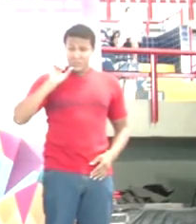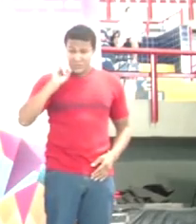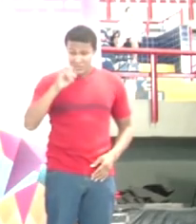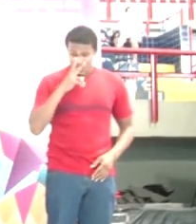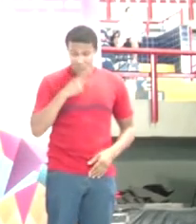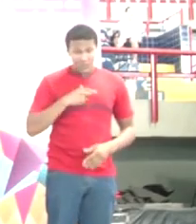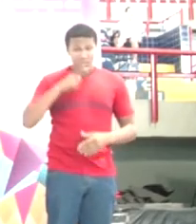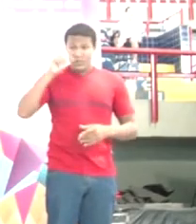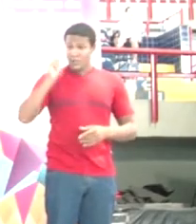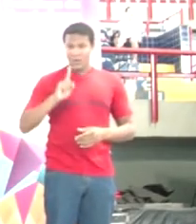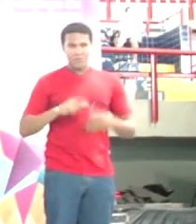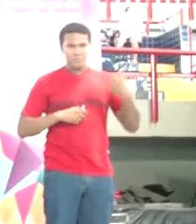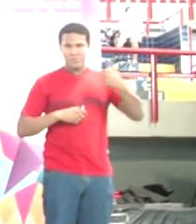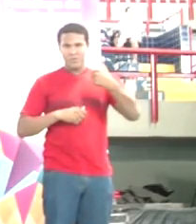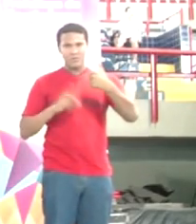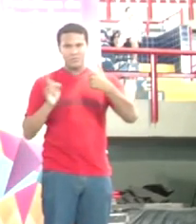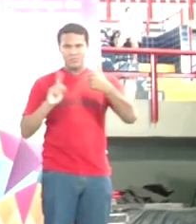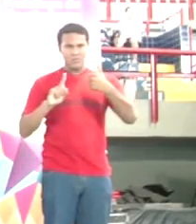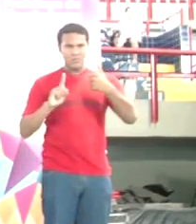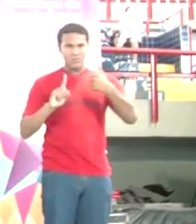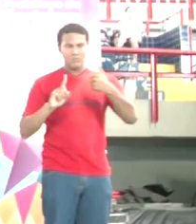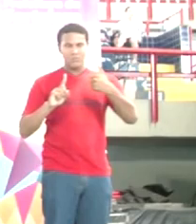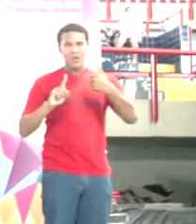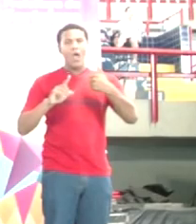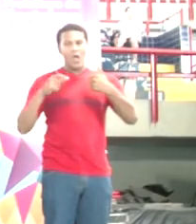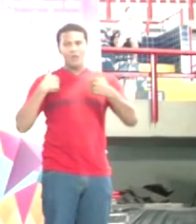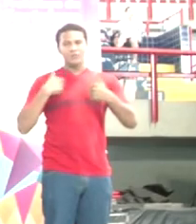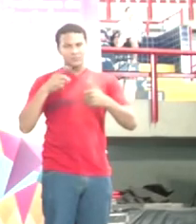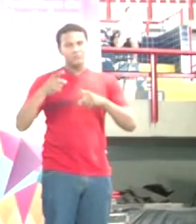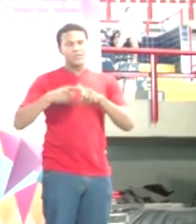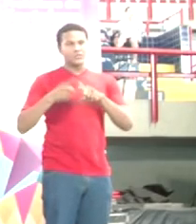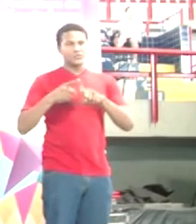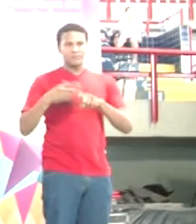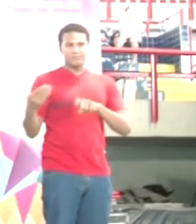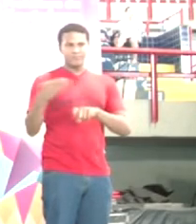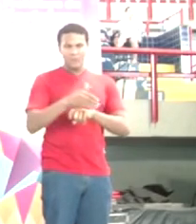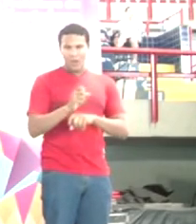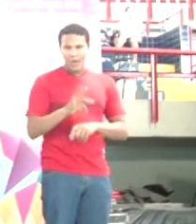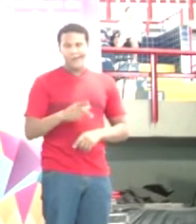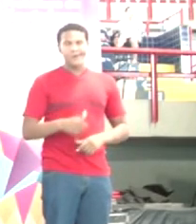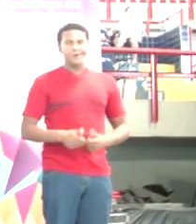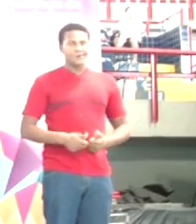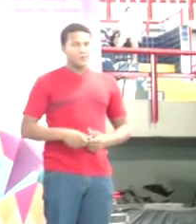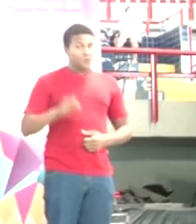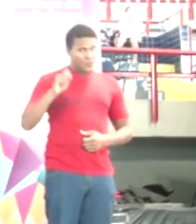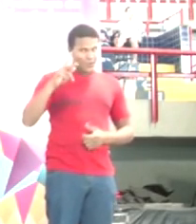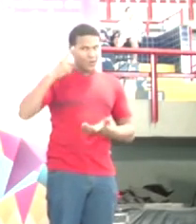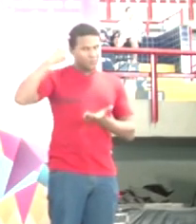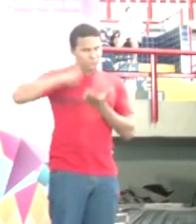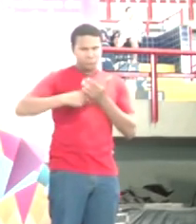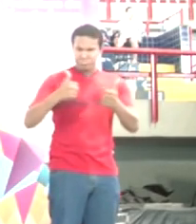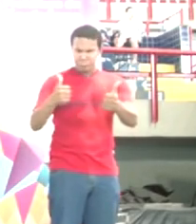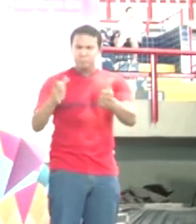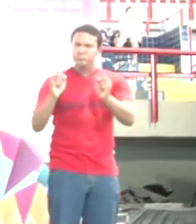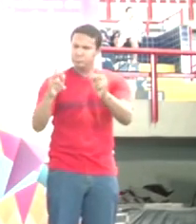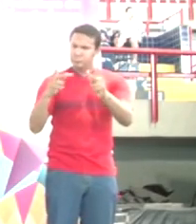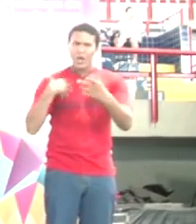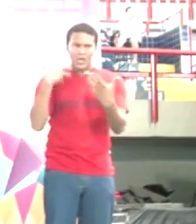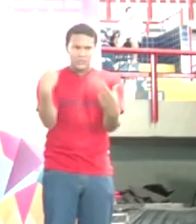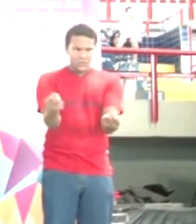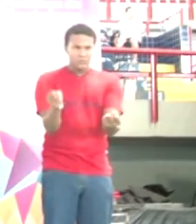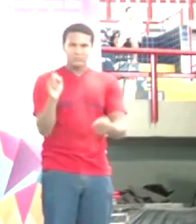era mais contra o vestibular. Minha luta era contra o meu pai, o desafio que ele fez. Meu